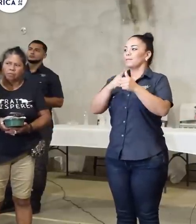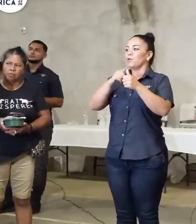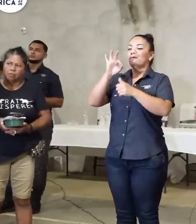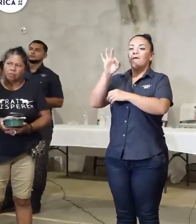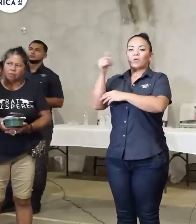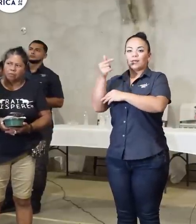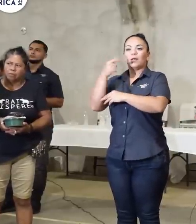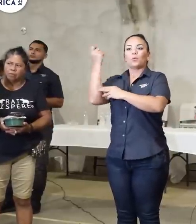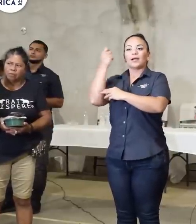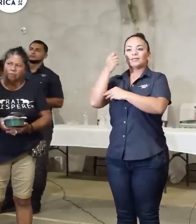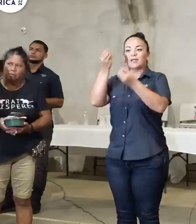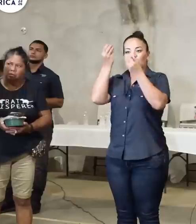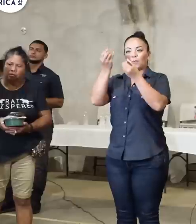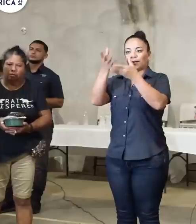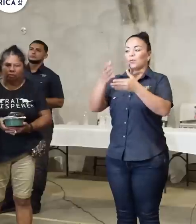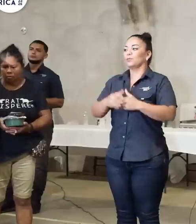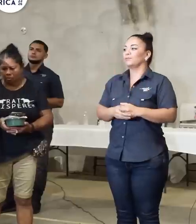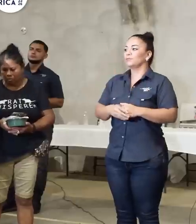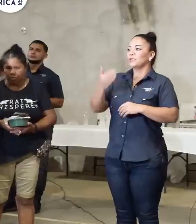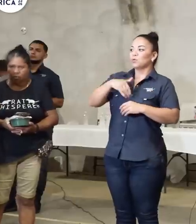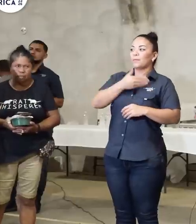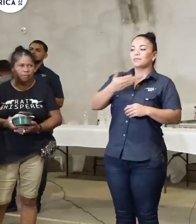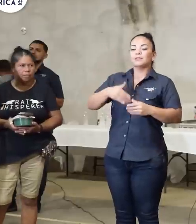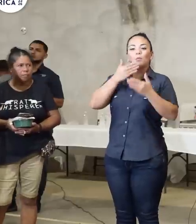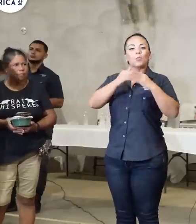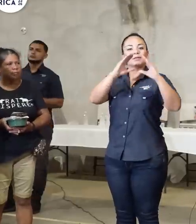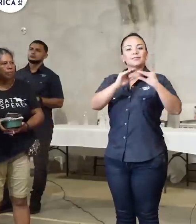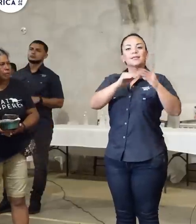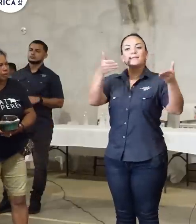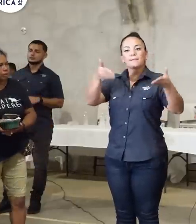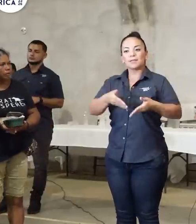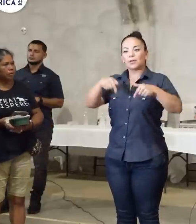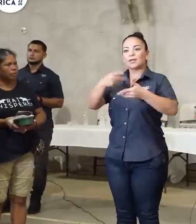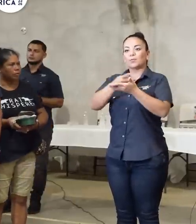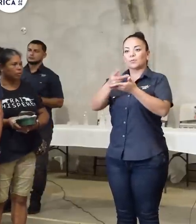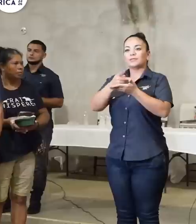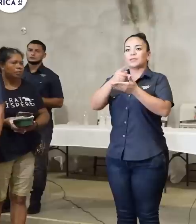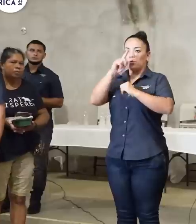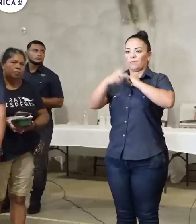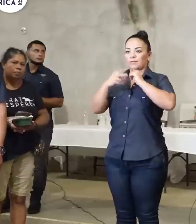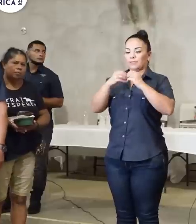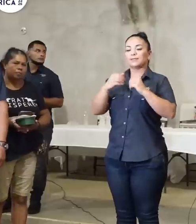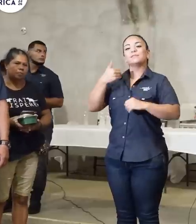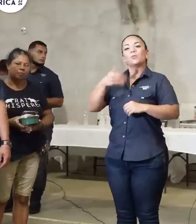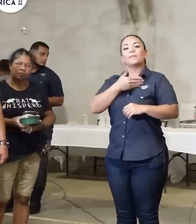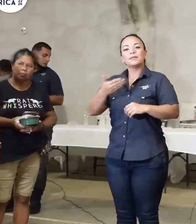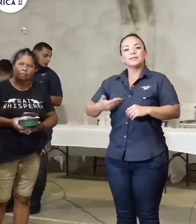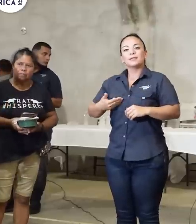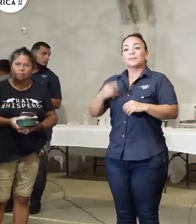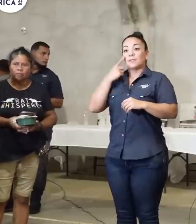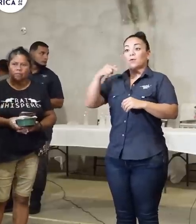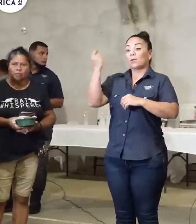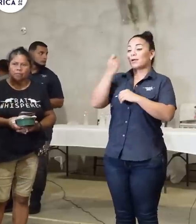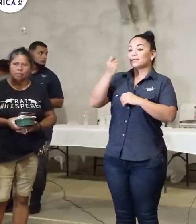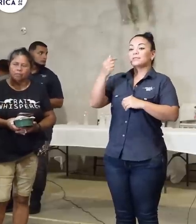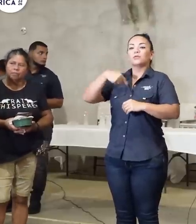Garita de Guanacaste Informativo. Señor presidente, buenas tardes. Bienvenido a la provincia una vez más. Señor presidente, en Guanacaste